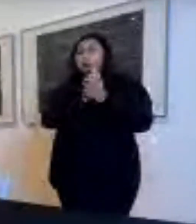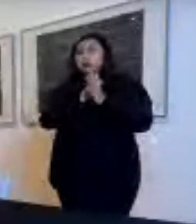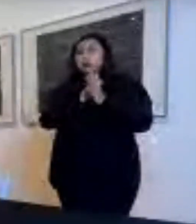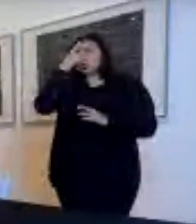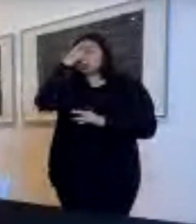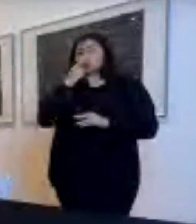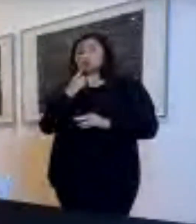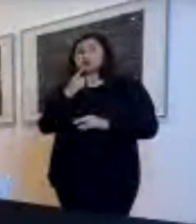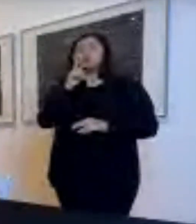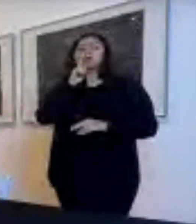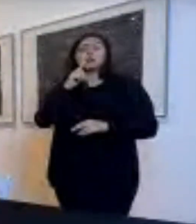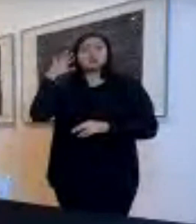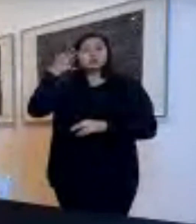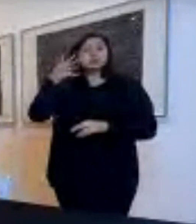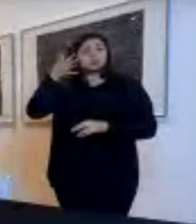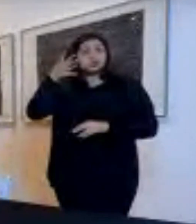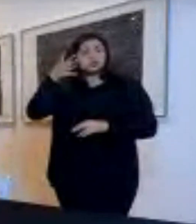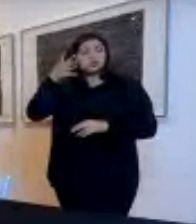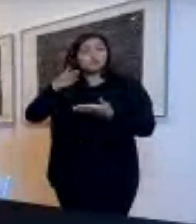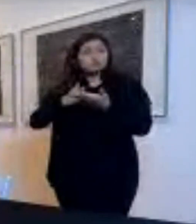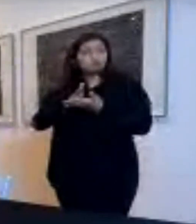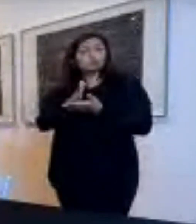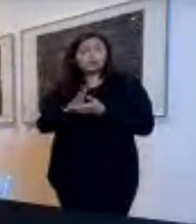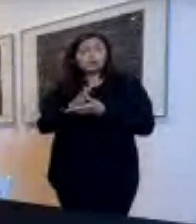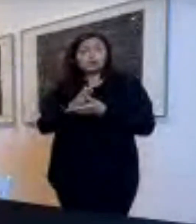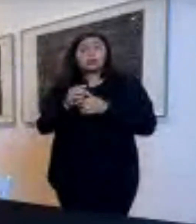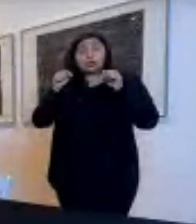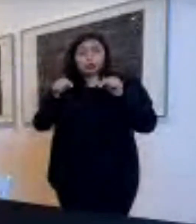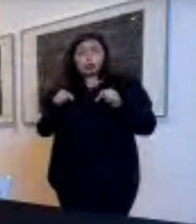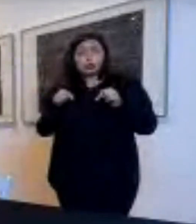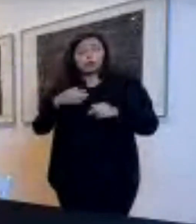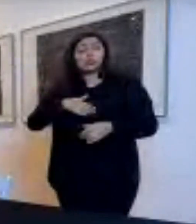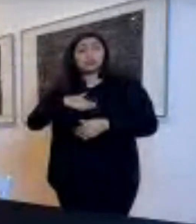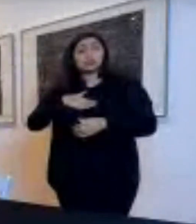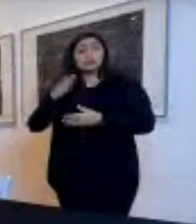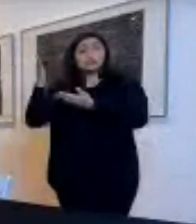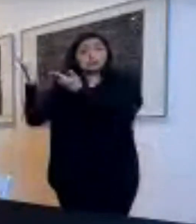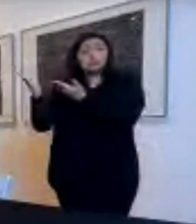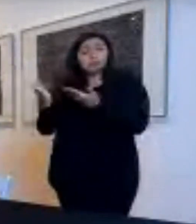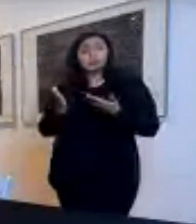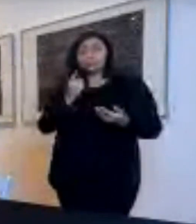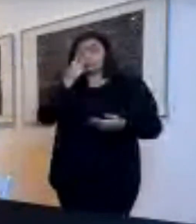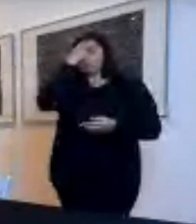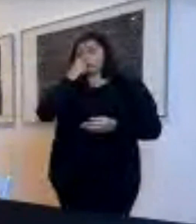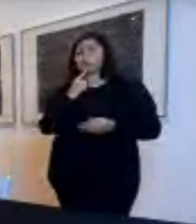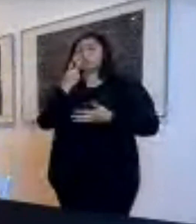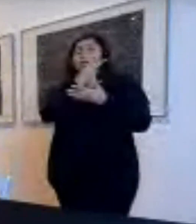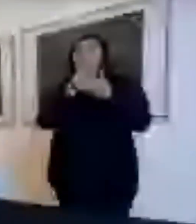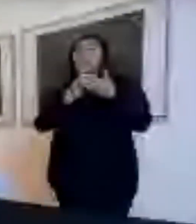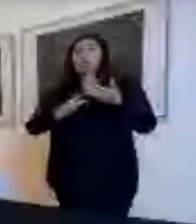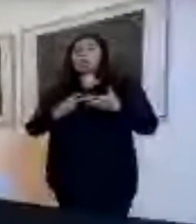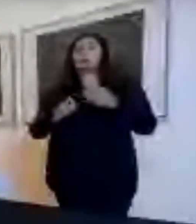una charla inicial, y en esta ocasión quisimos invitar al Museo de Arte